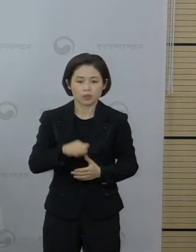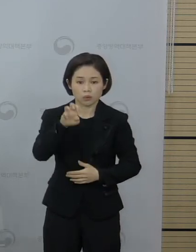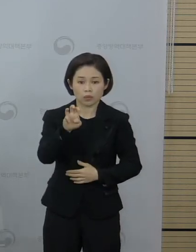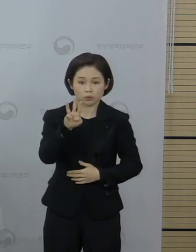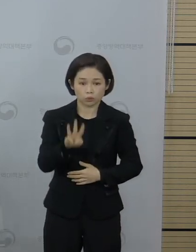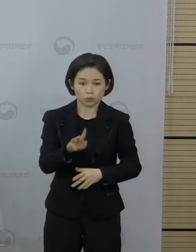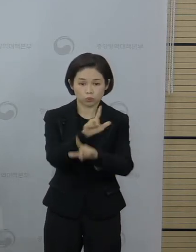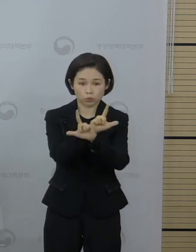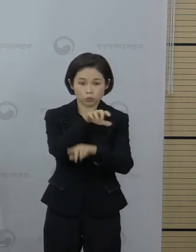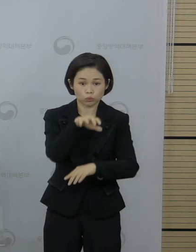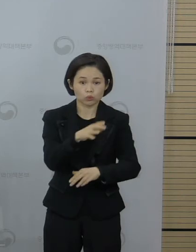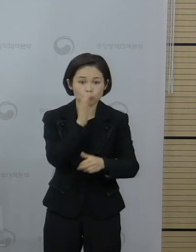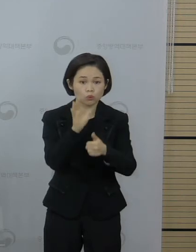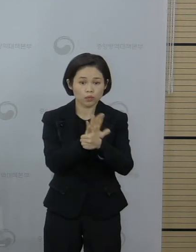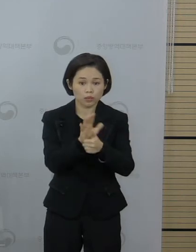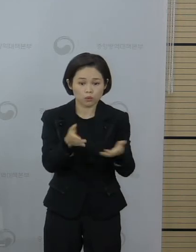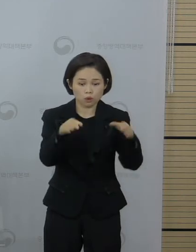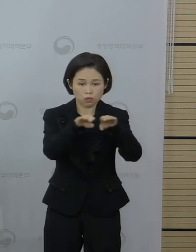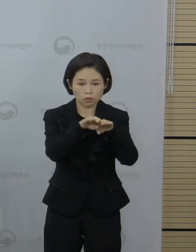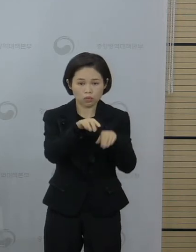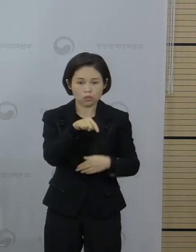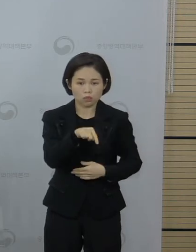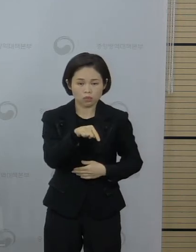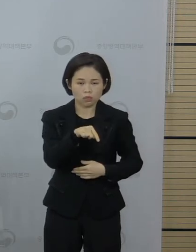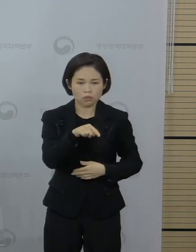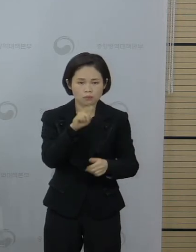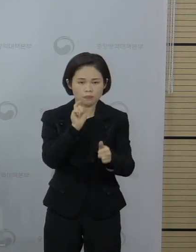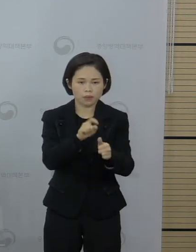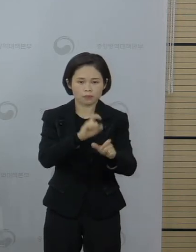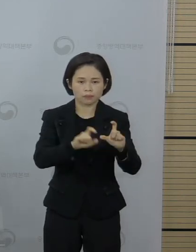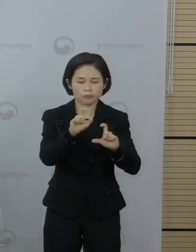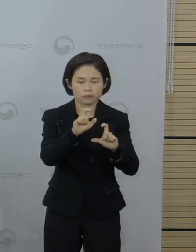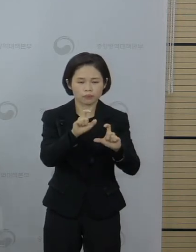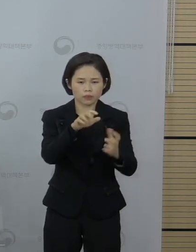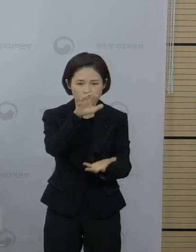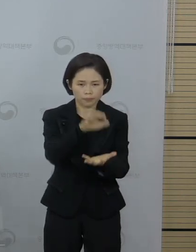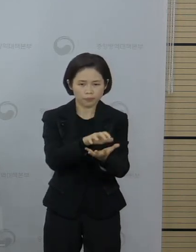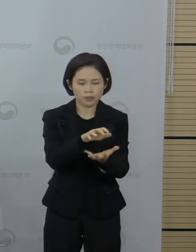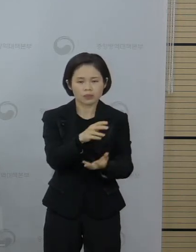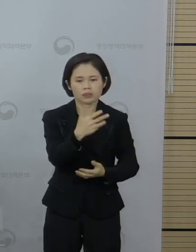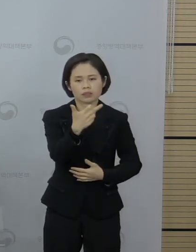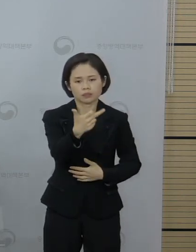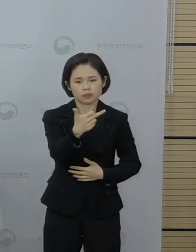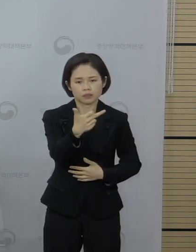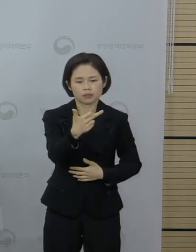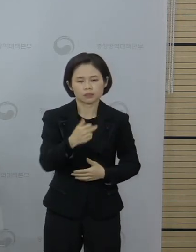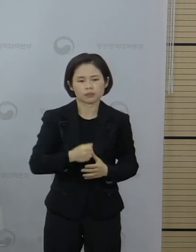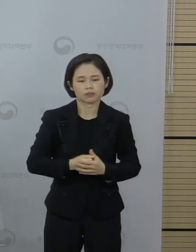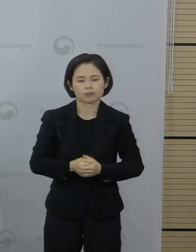광주광역시 북구 요양원과 관련해서 총 17명의 누적 확진자가 발견되었습니다.